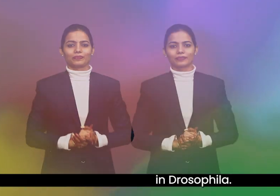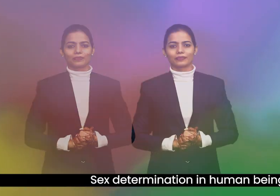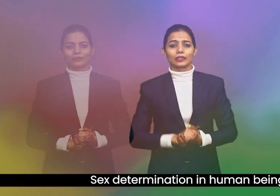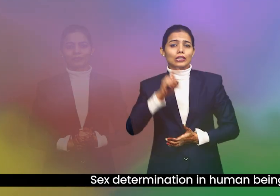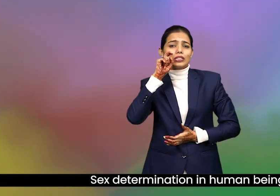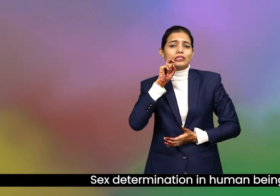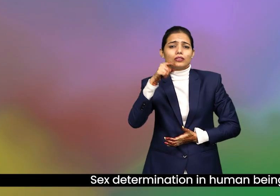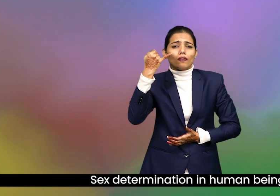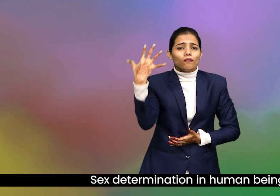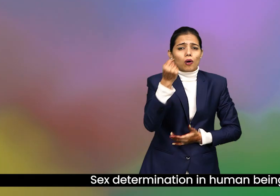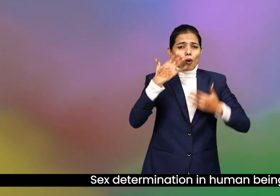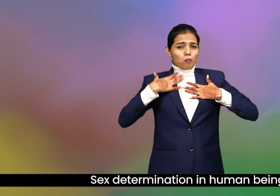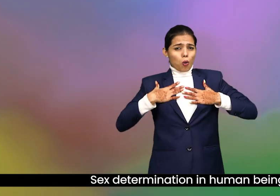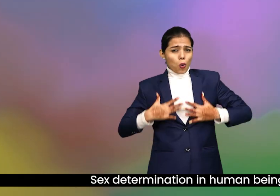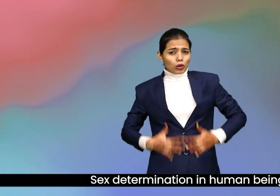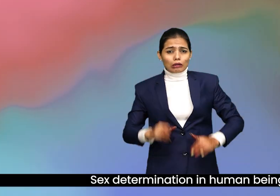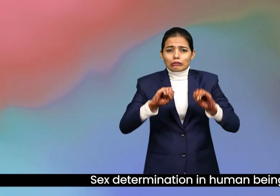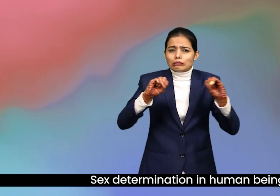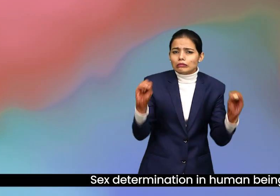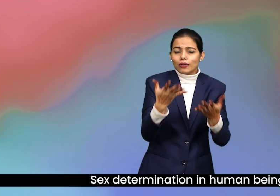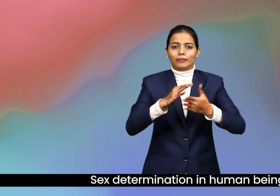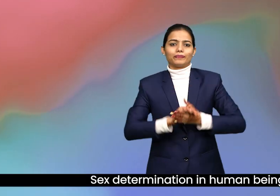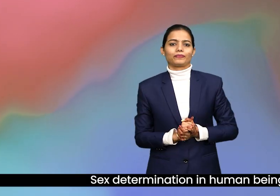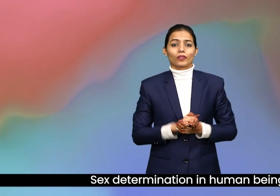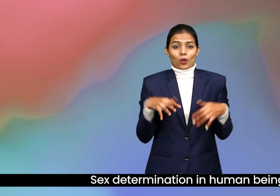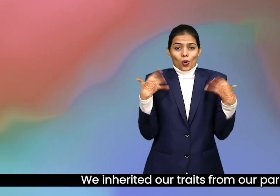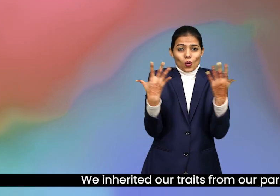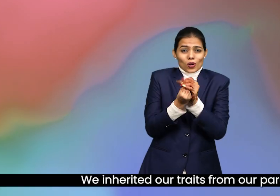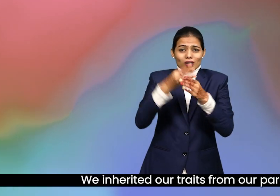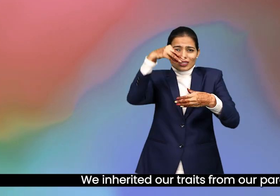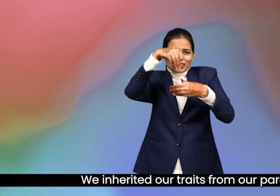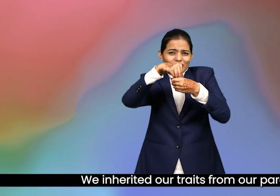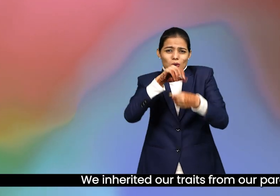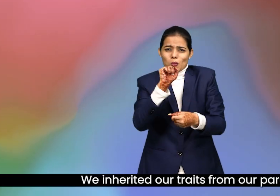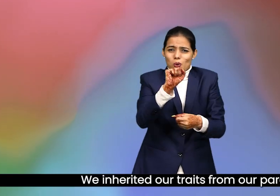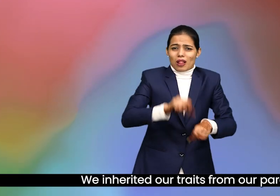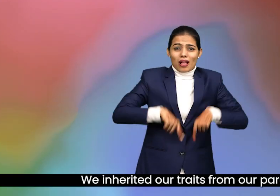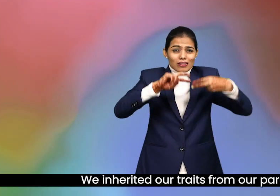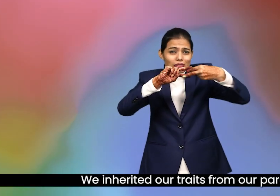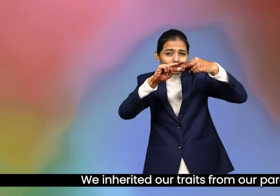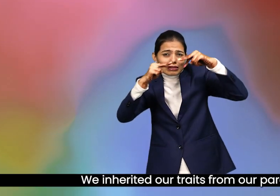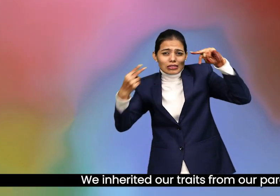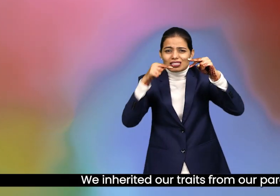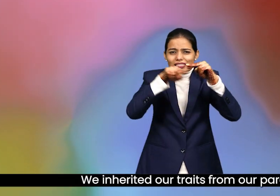Sex மனிதர்களில் determination in பாலின human நிர்ணயம். beings. We நாம் inherited our traits பெற்றோரிடமிருந்து from our நம் parents. பண்புகளை